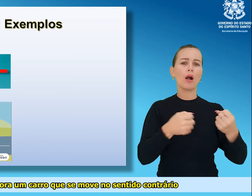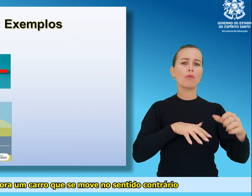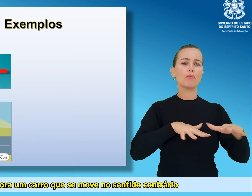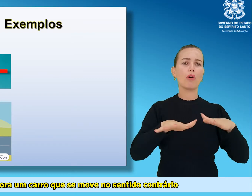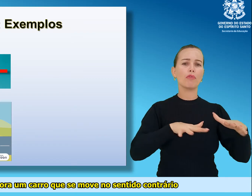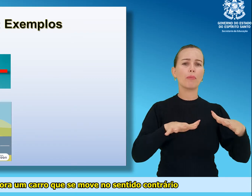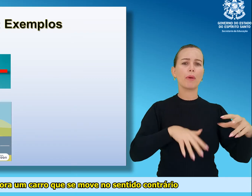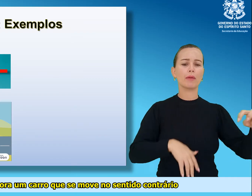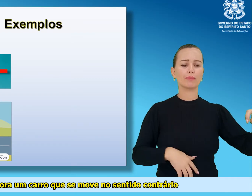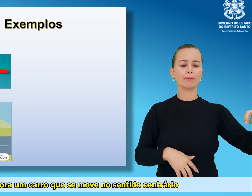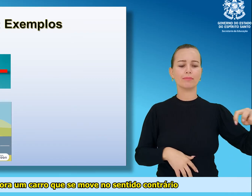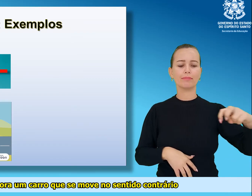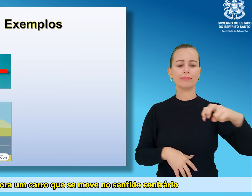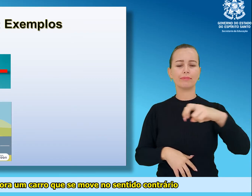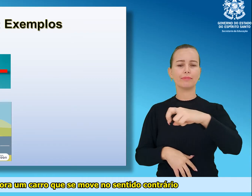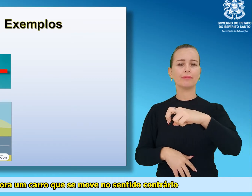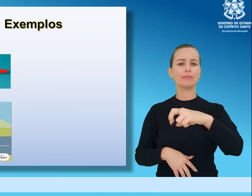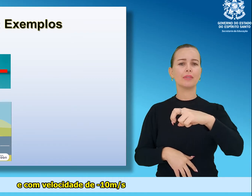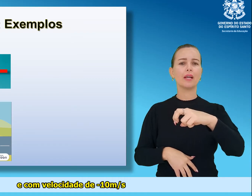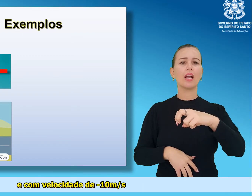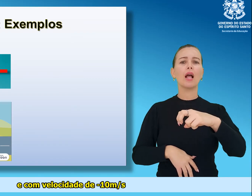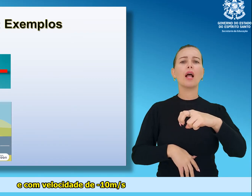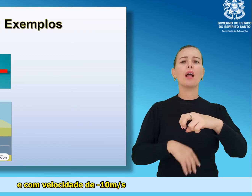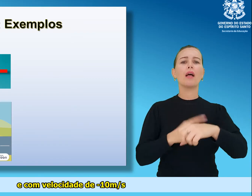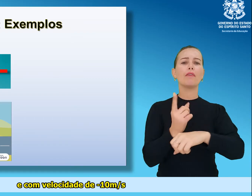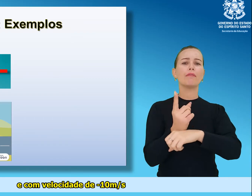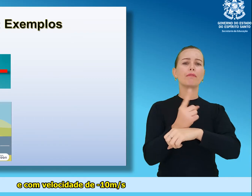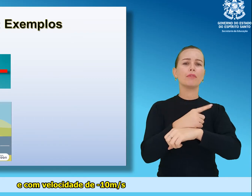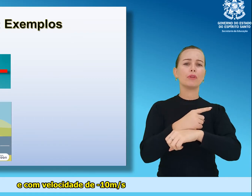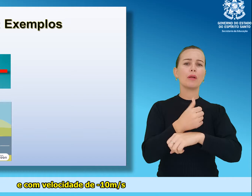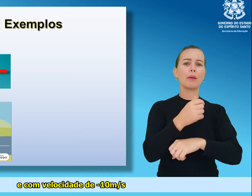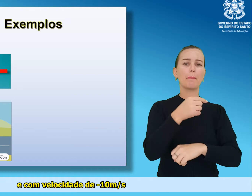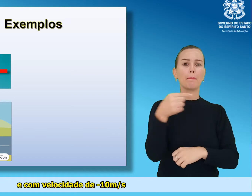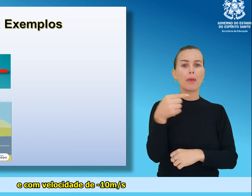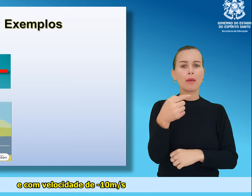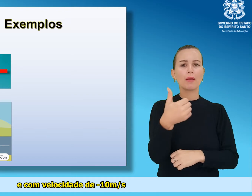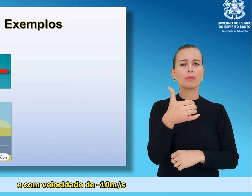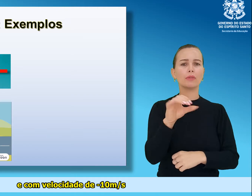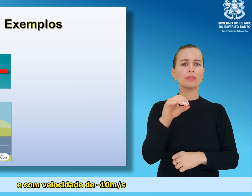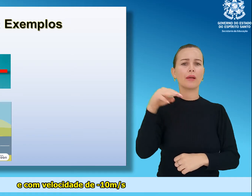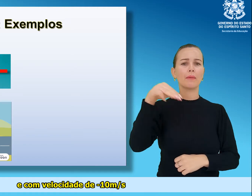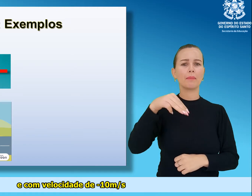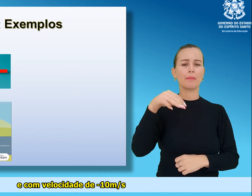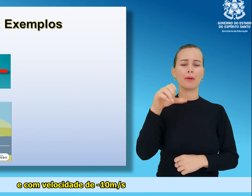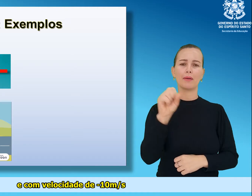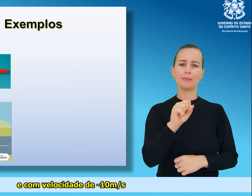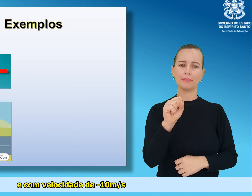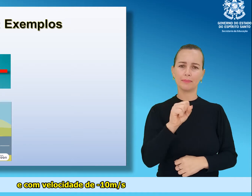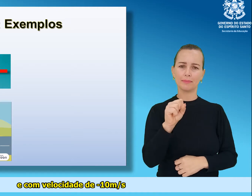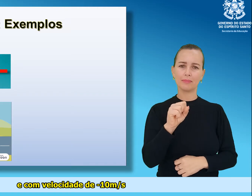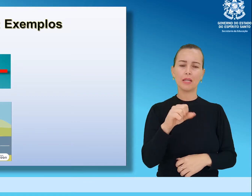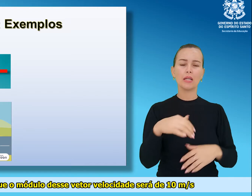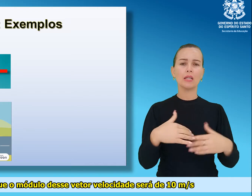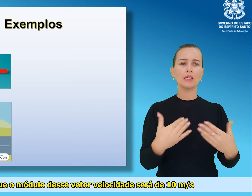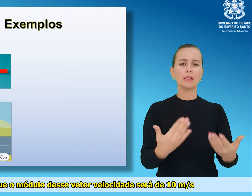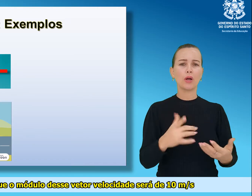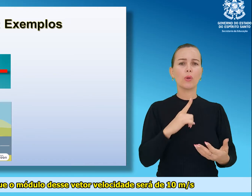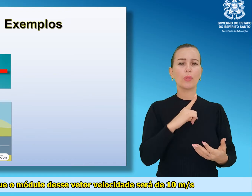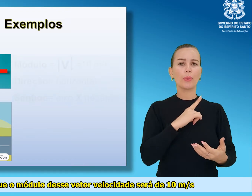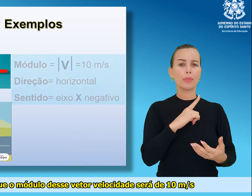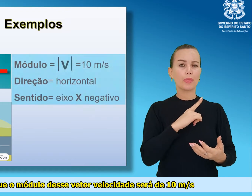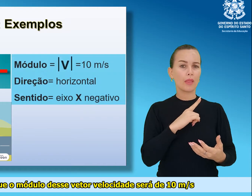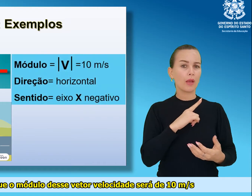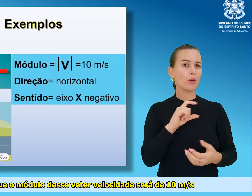carro que se move no sentido contrário e com velocidade de menos 10 metros por segundo.